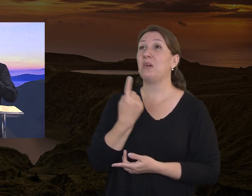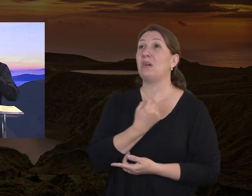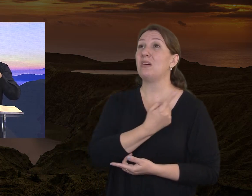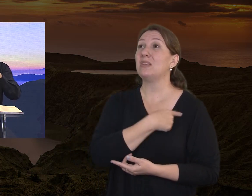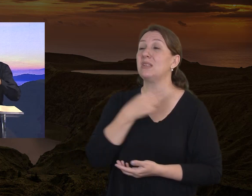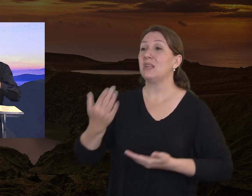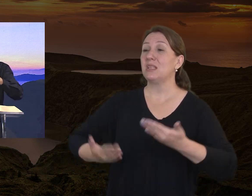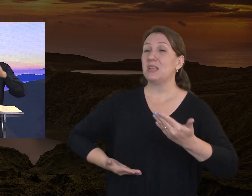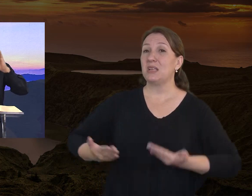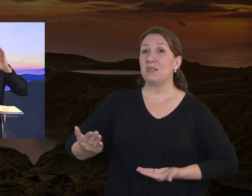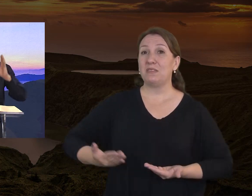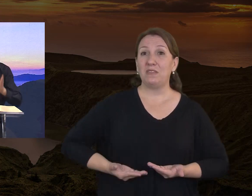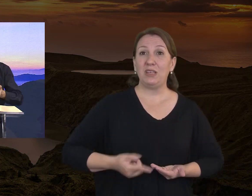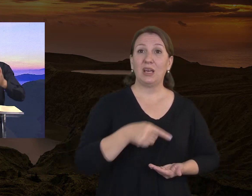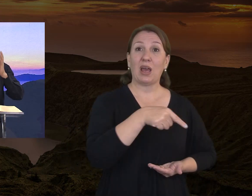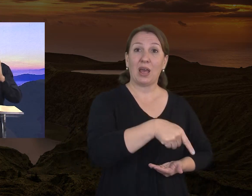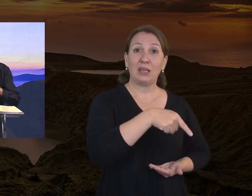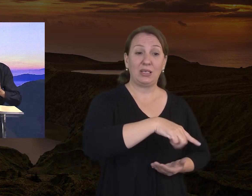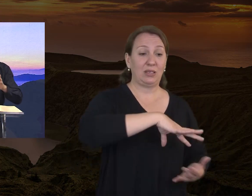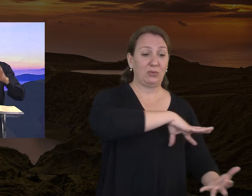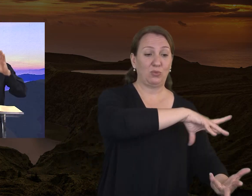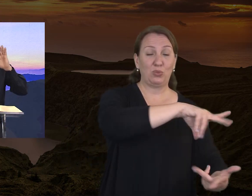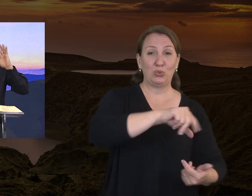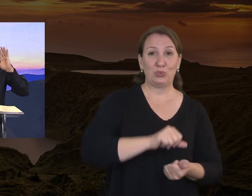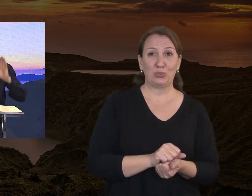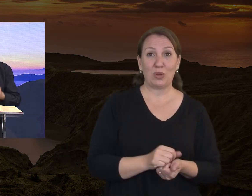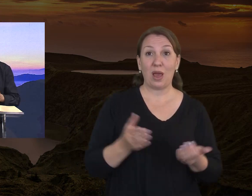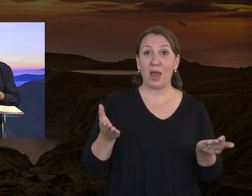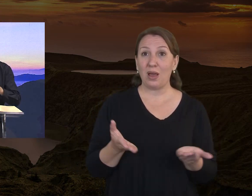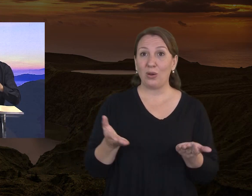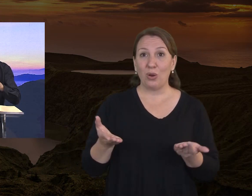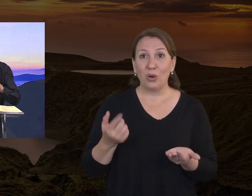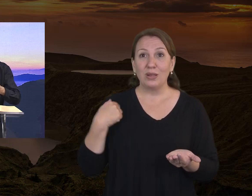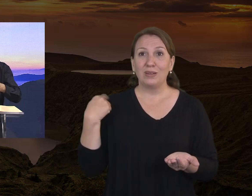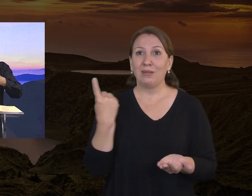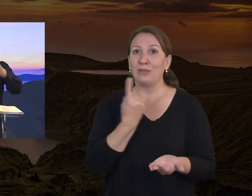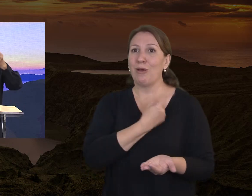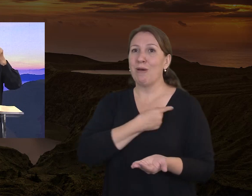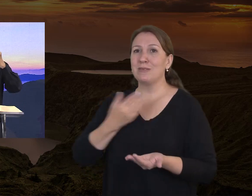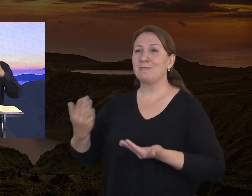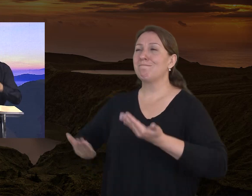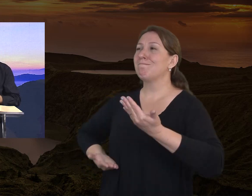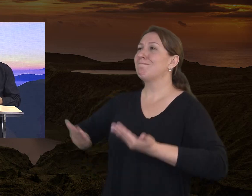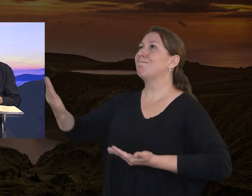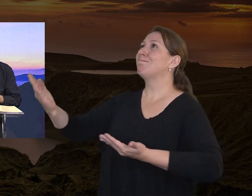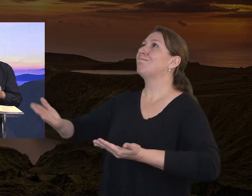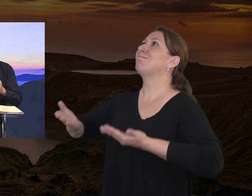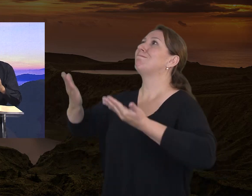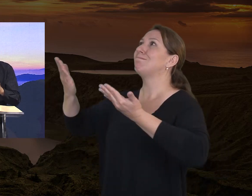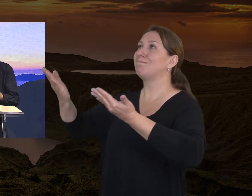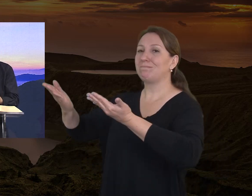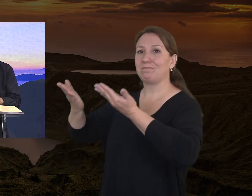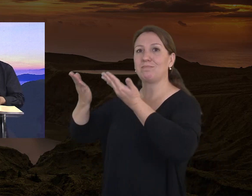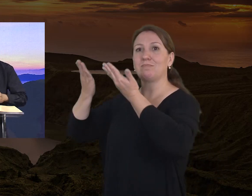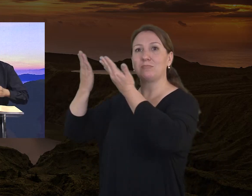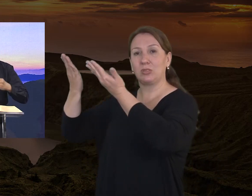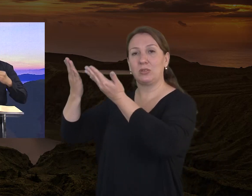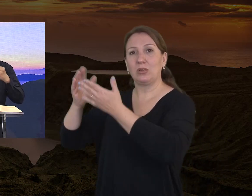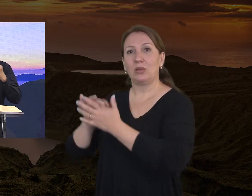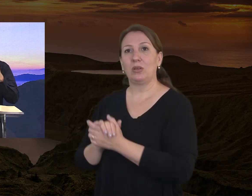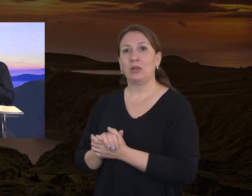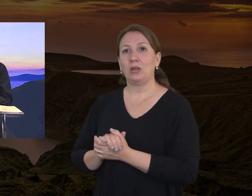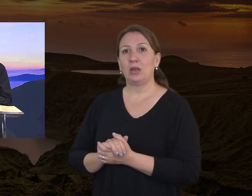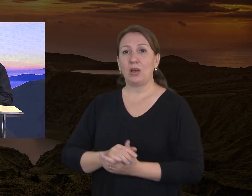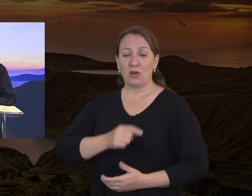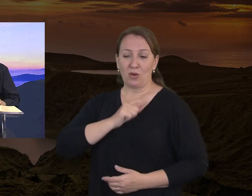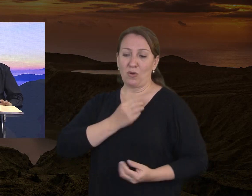Deus, você hoje vive para Deus. Você serve a Deus, portanto você é santificado. Ao ser introduzido